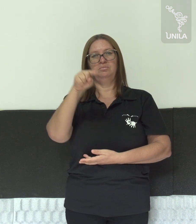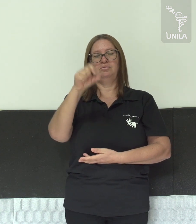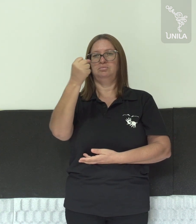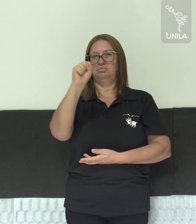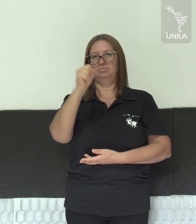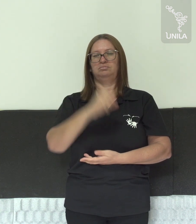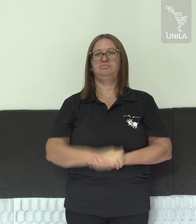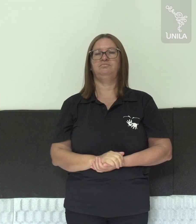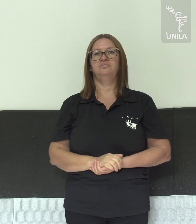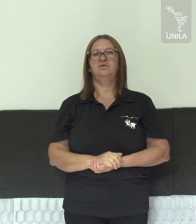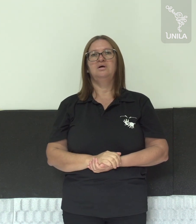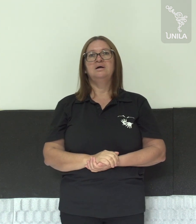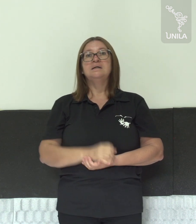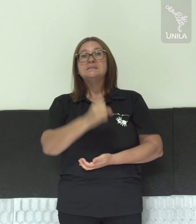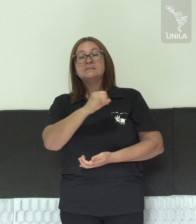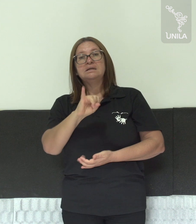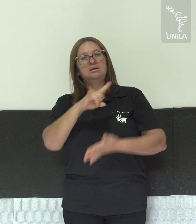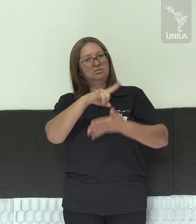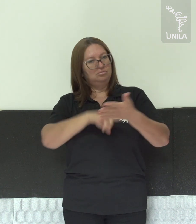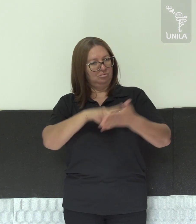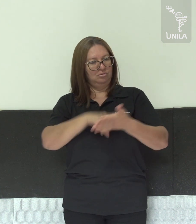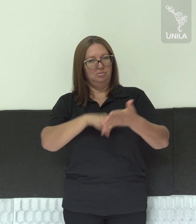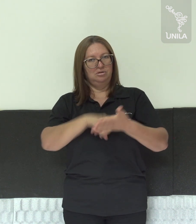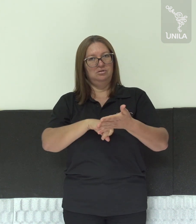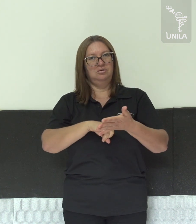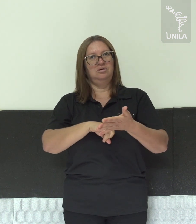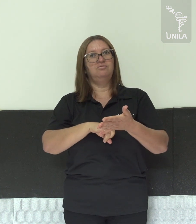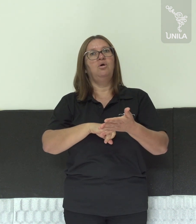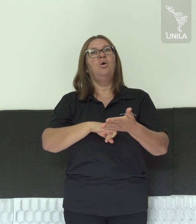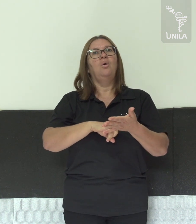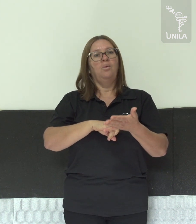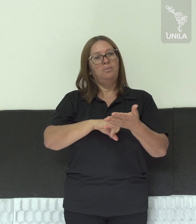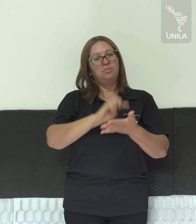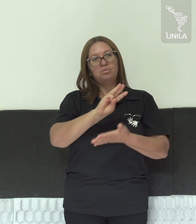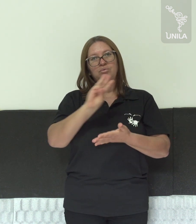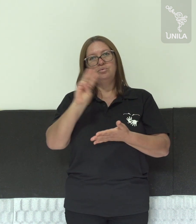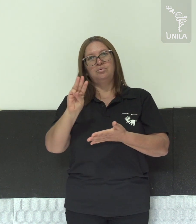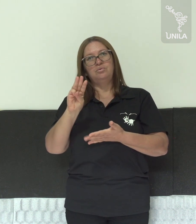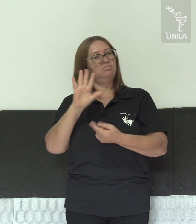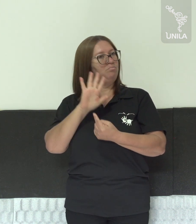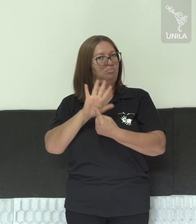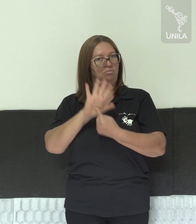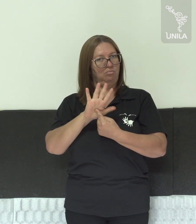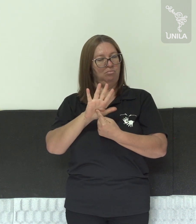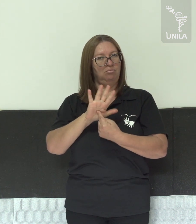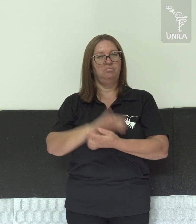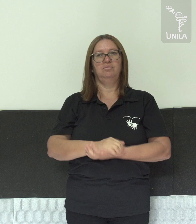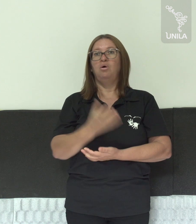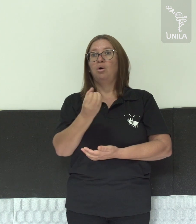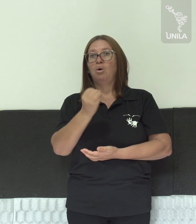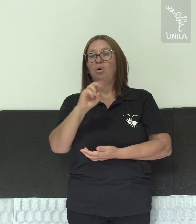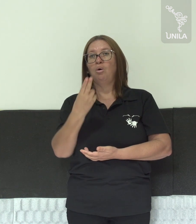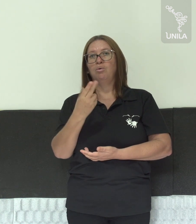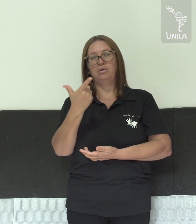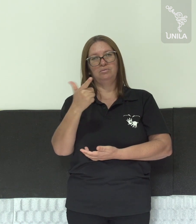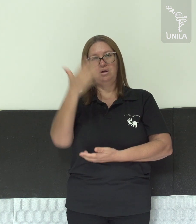7.3.4.8. Caso as documentações enviadas de forma digital não sejam apresentadas, ou caso não